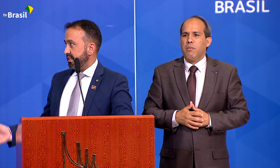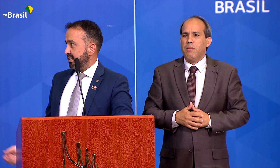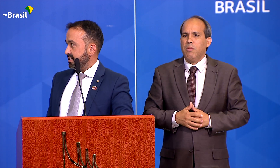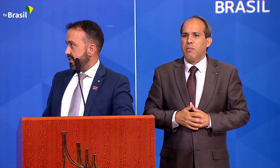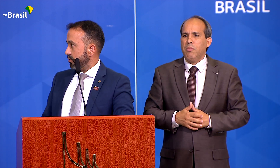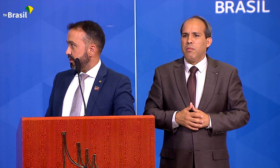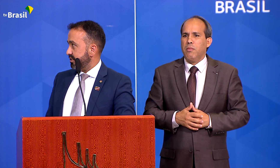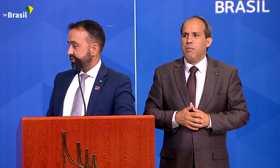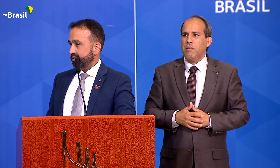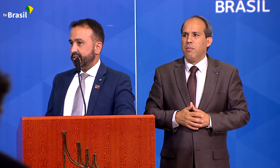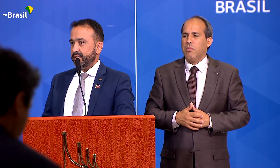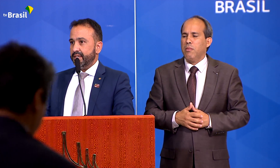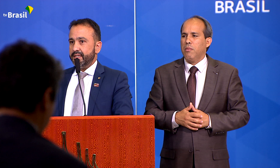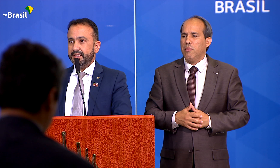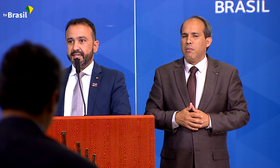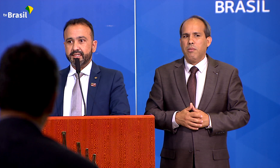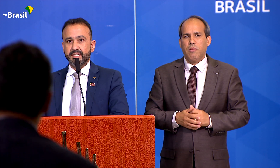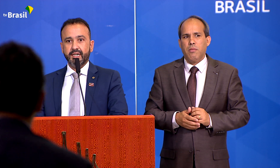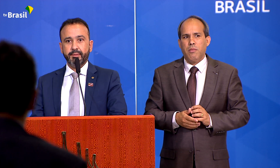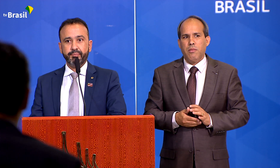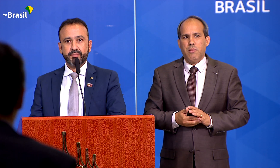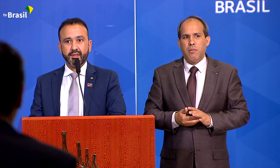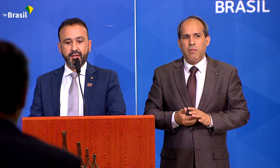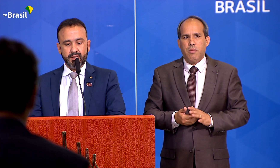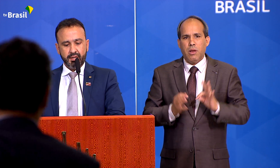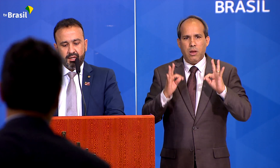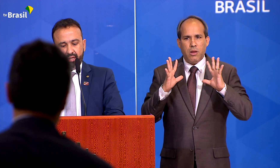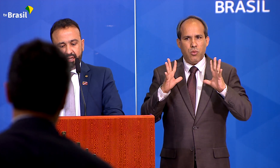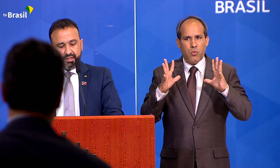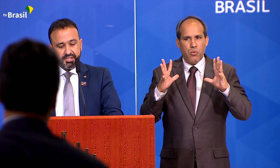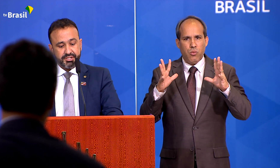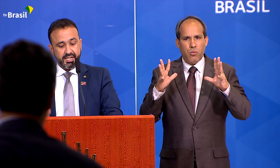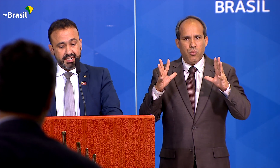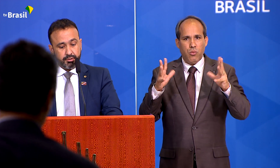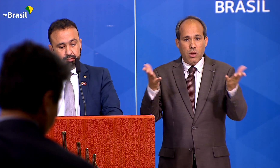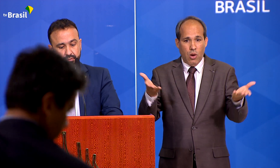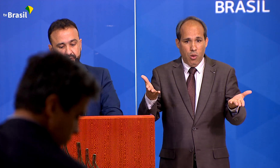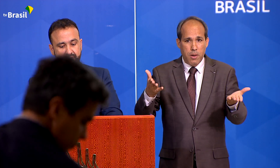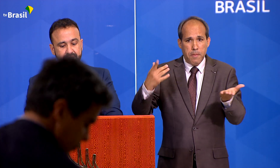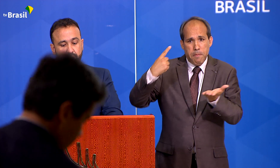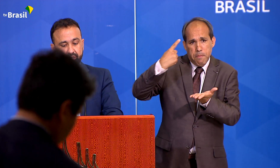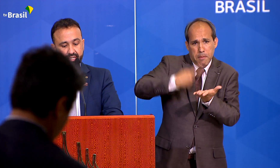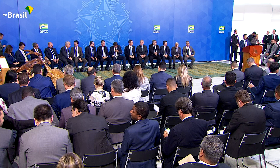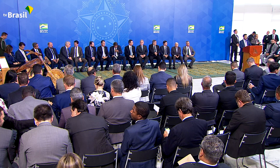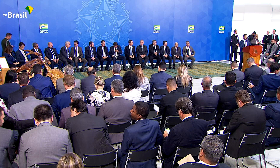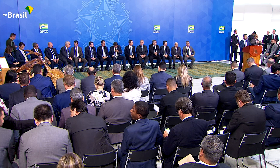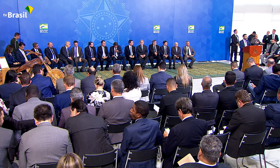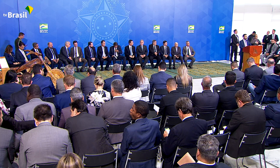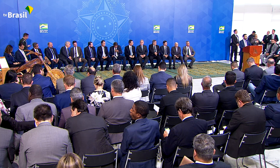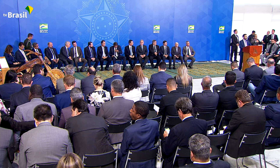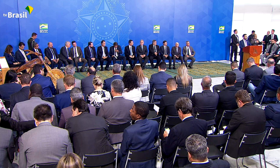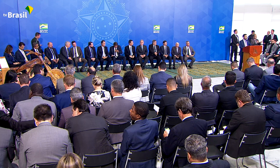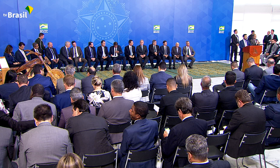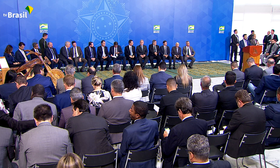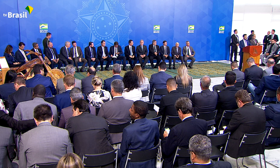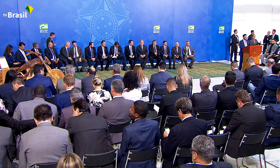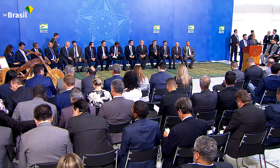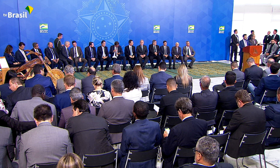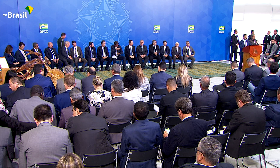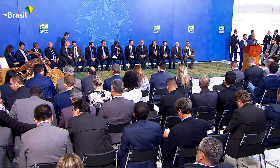aos idealizadores dessa deste ato desta organização